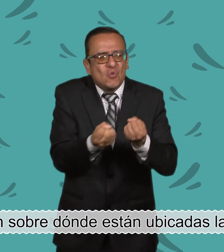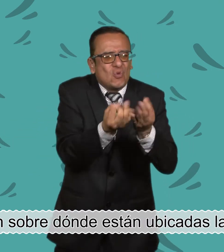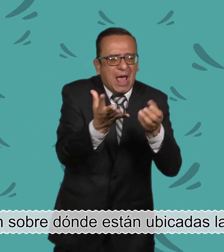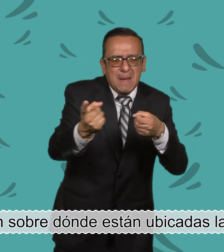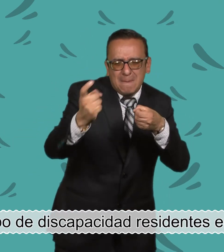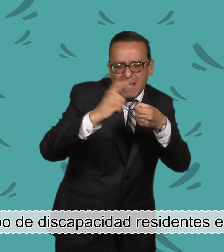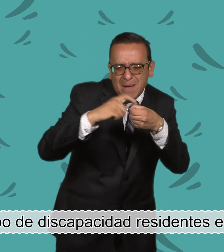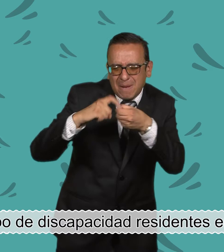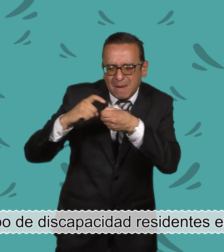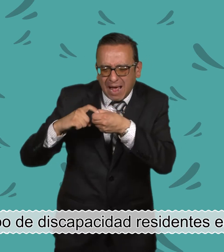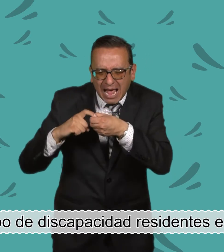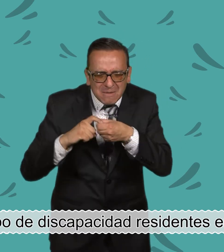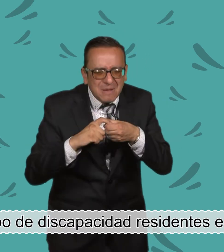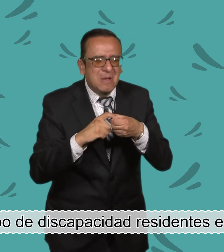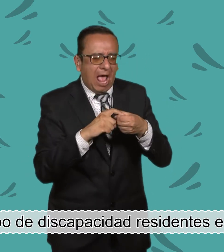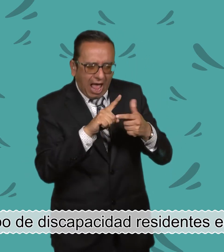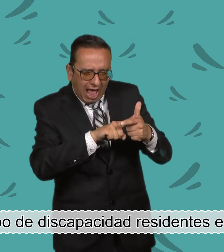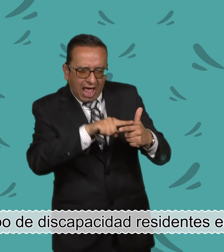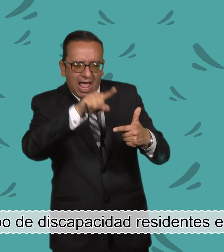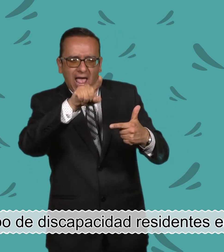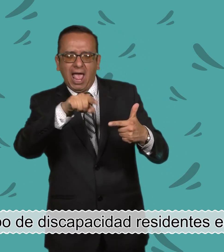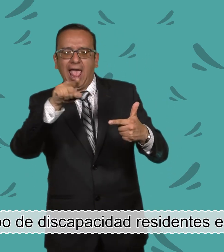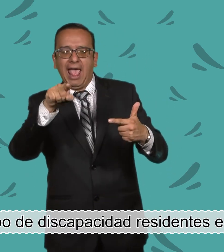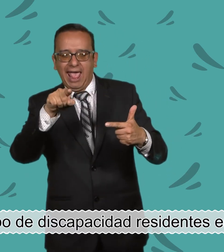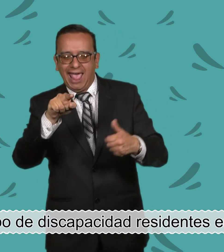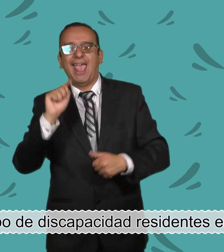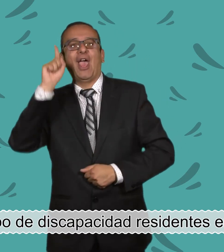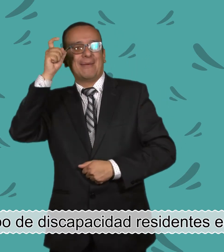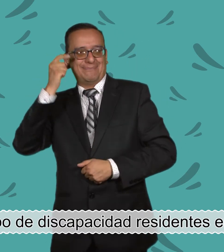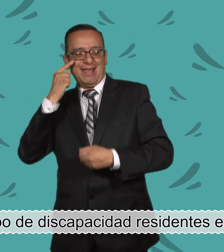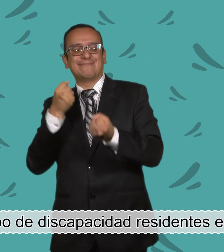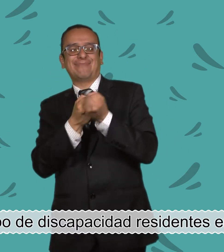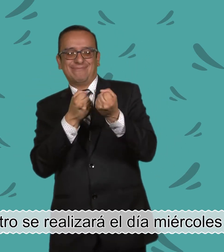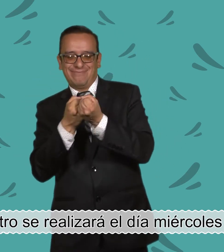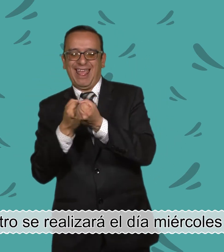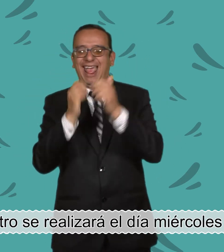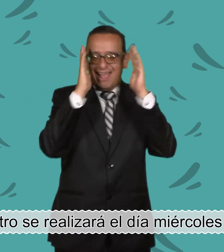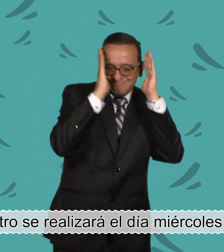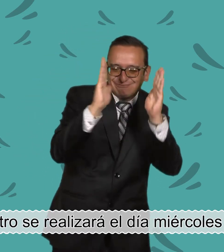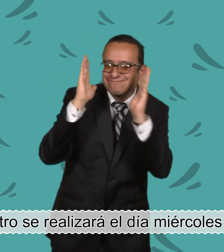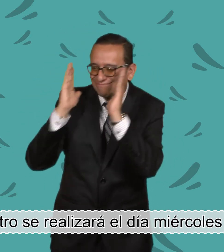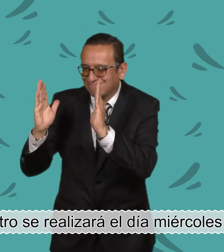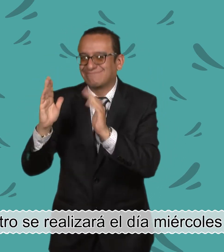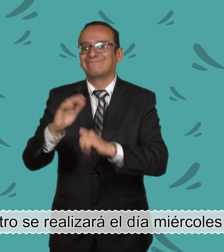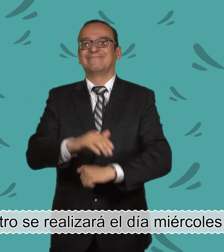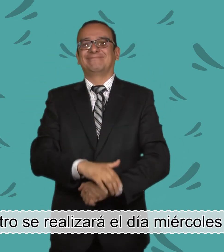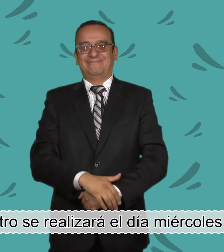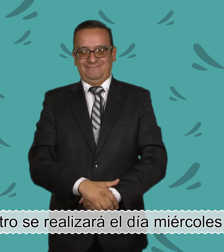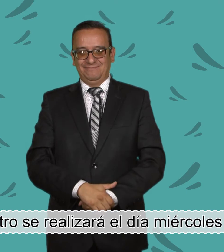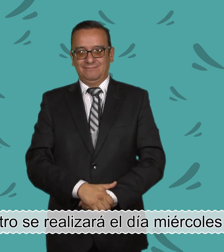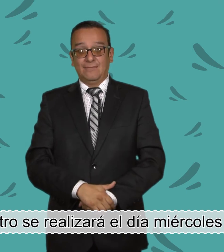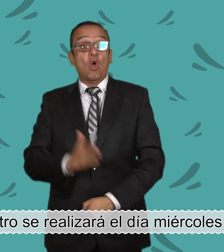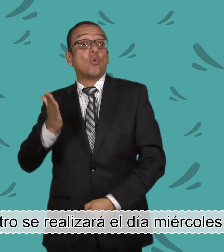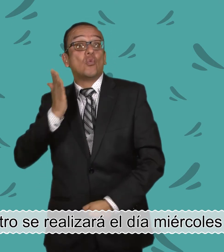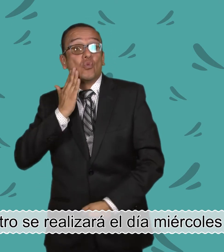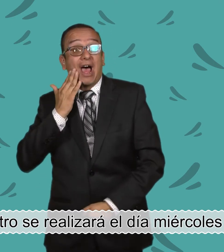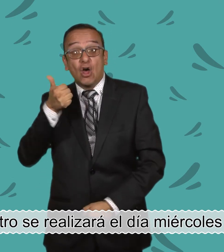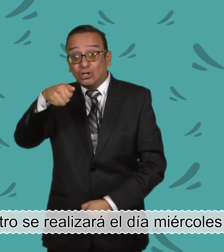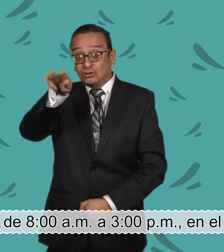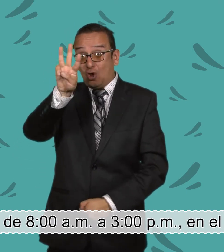las personas con algún tipo de discapacidad residente en Colombia. Este registro se realizará el día miércoles 18 de abril de